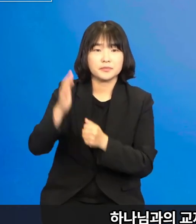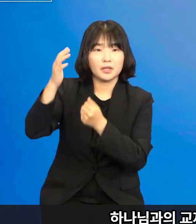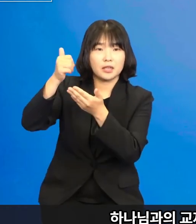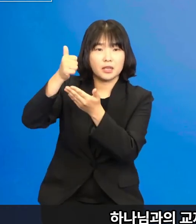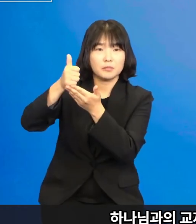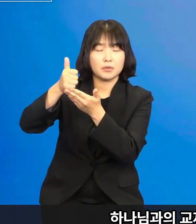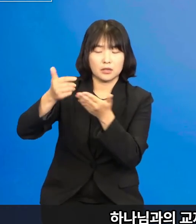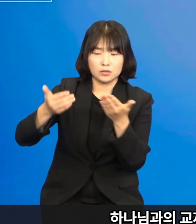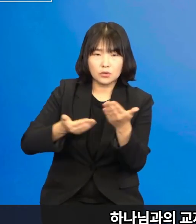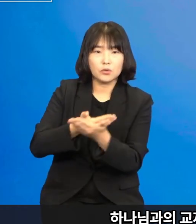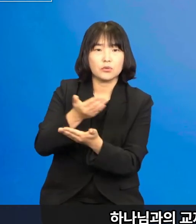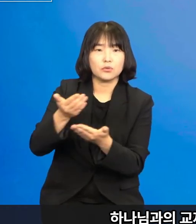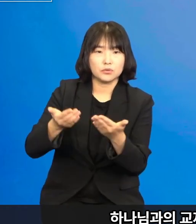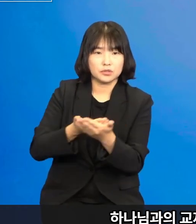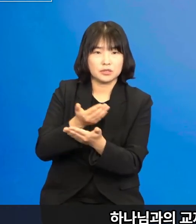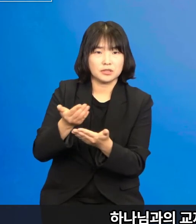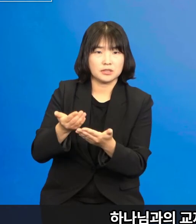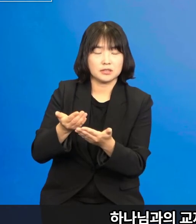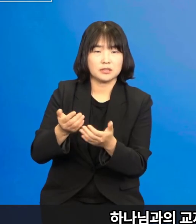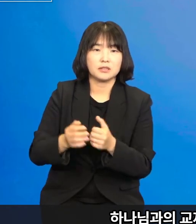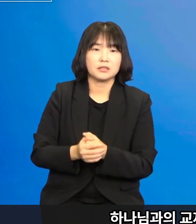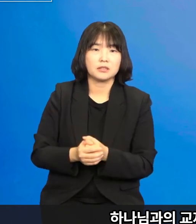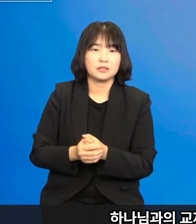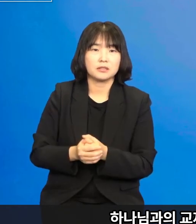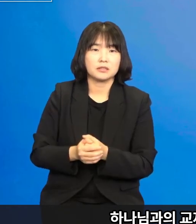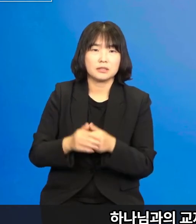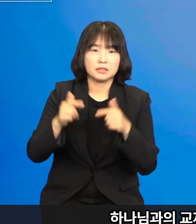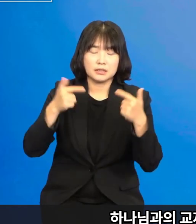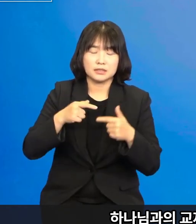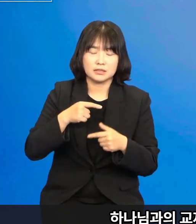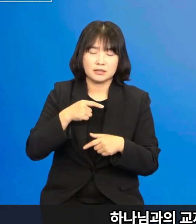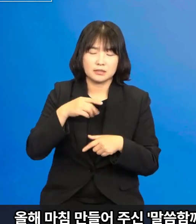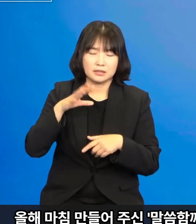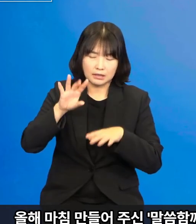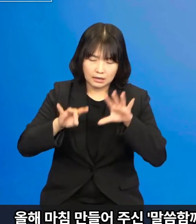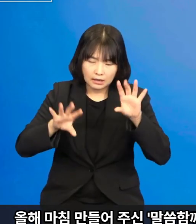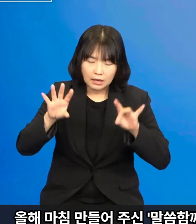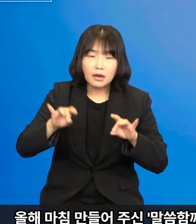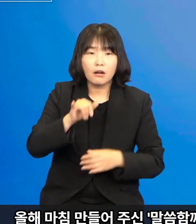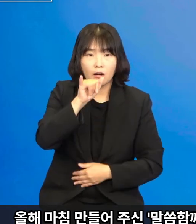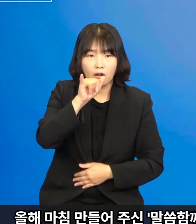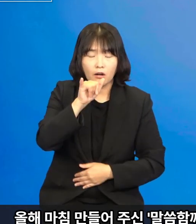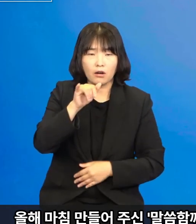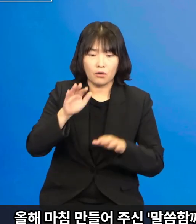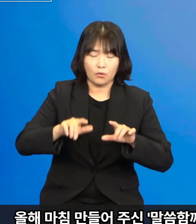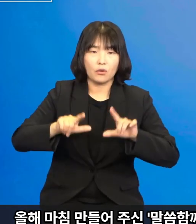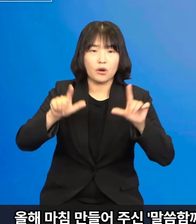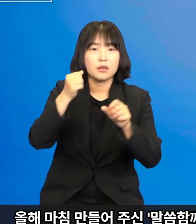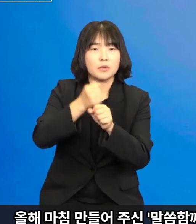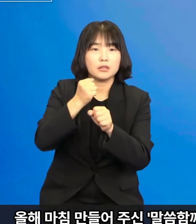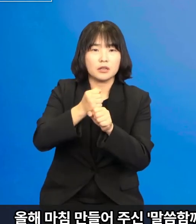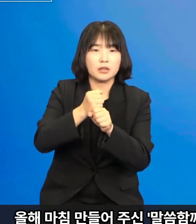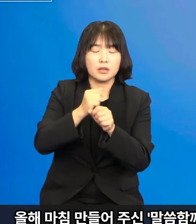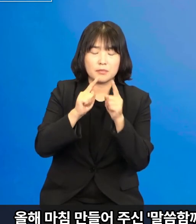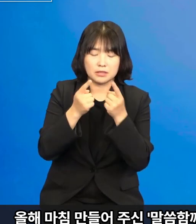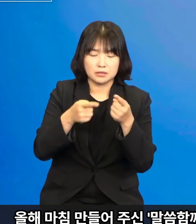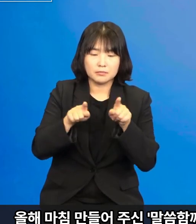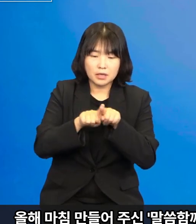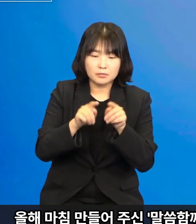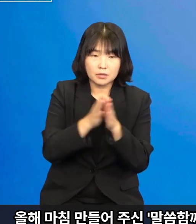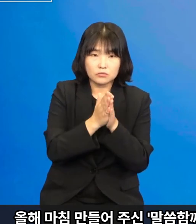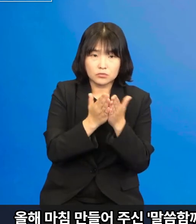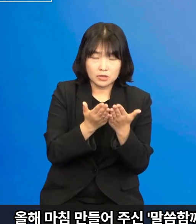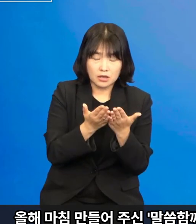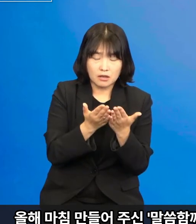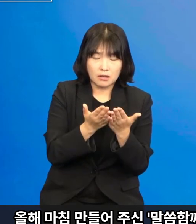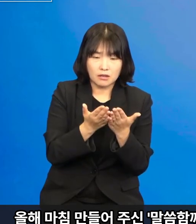하나님과의 교제에 늘 갈증이 있었는데 올해 마침 만들어주신 말씀 함께 묵상집은 저에게